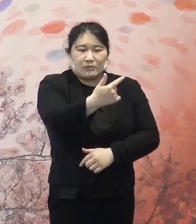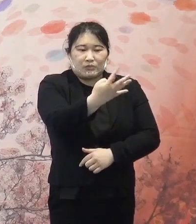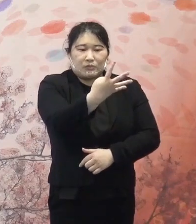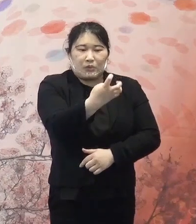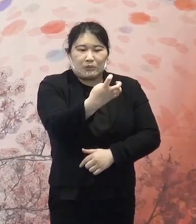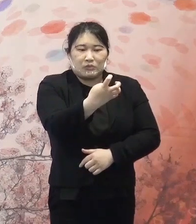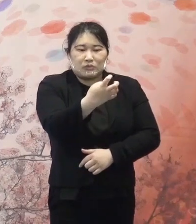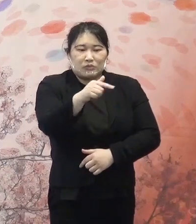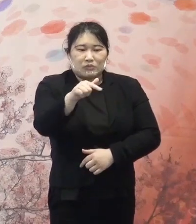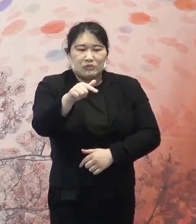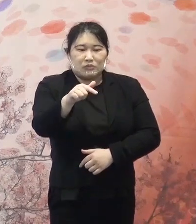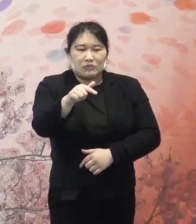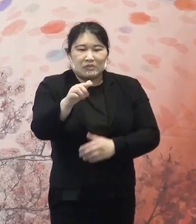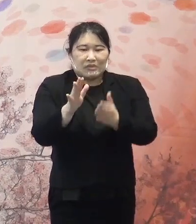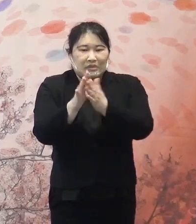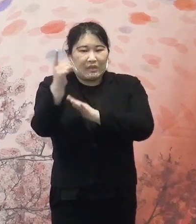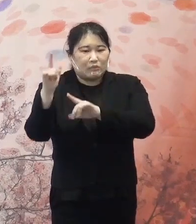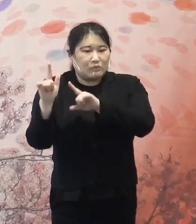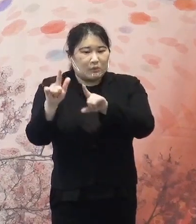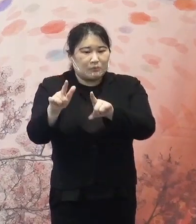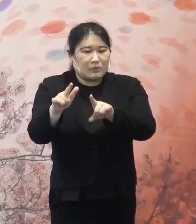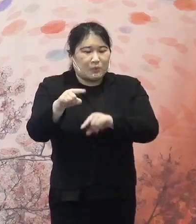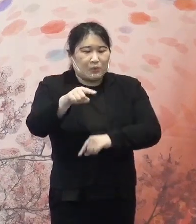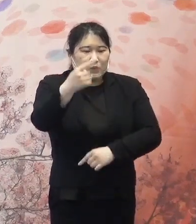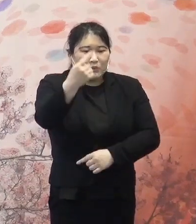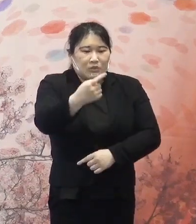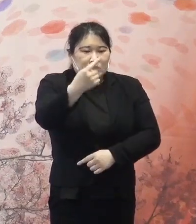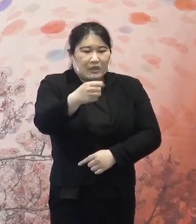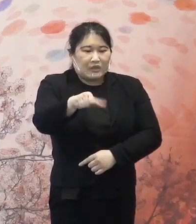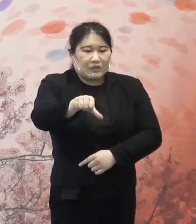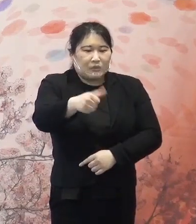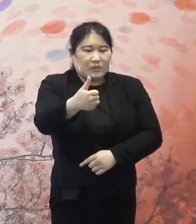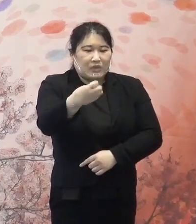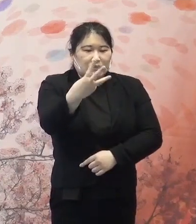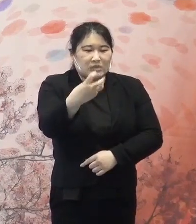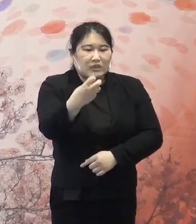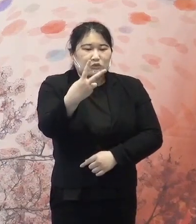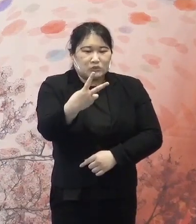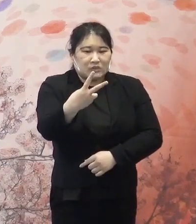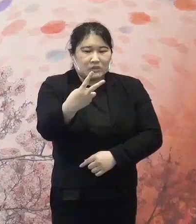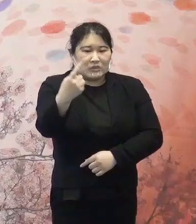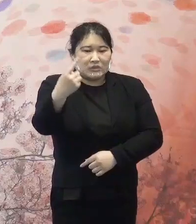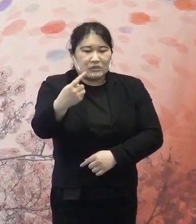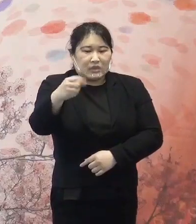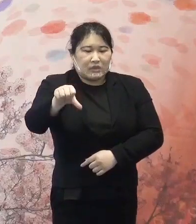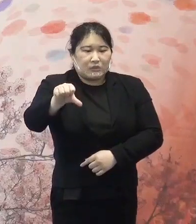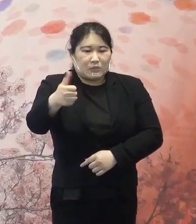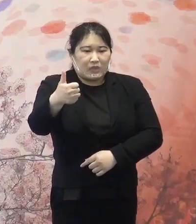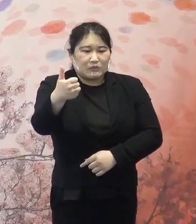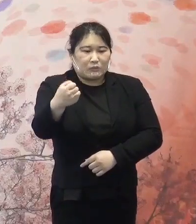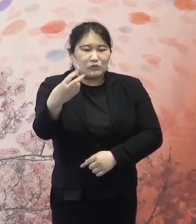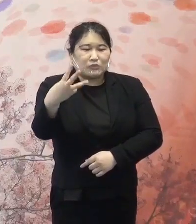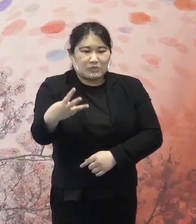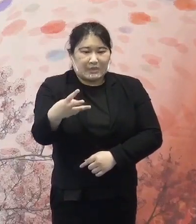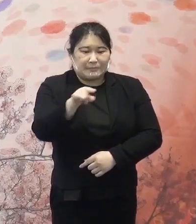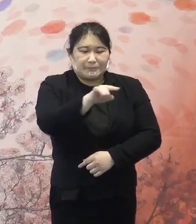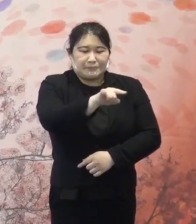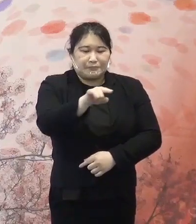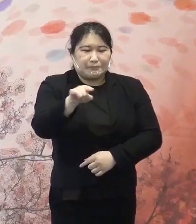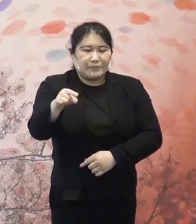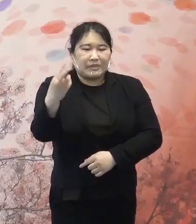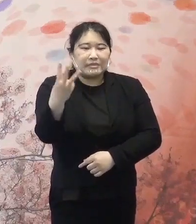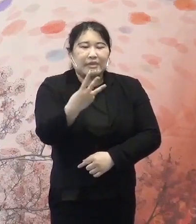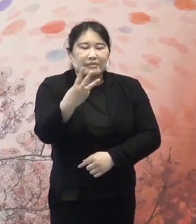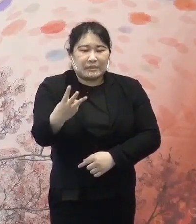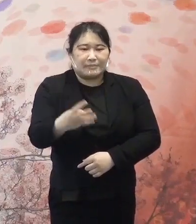640、次が県のご発表になります。1532と1553と、飛び番ですいませんが、そのように伺っ